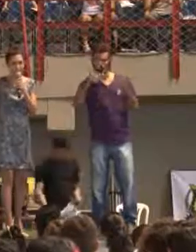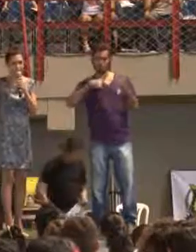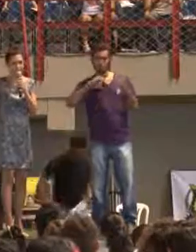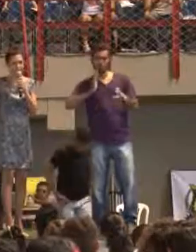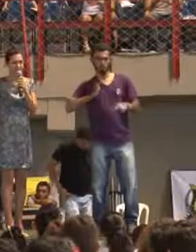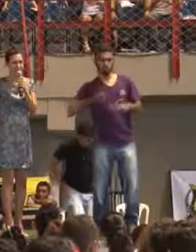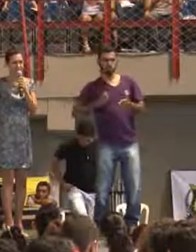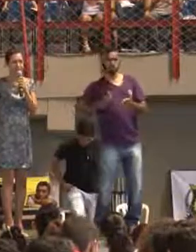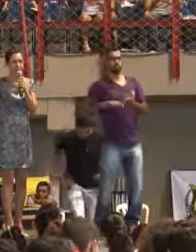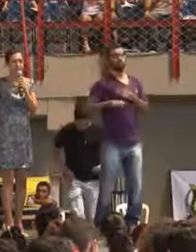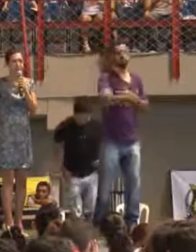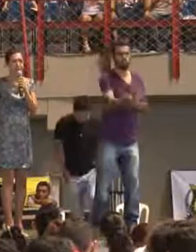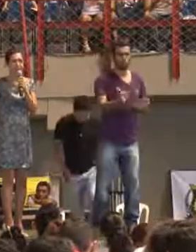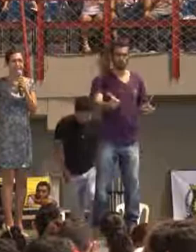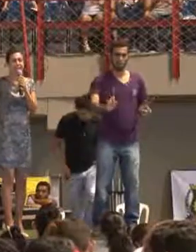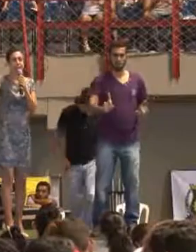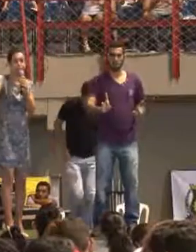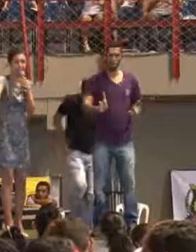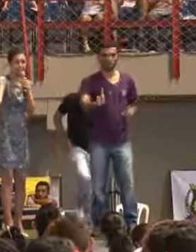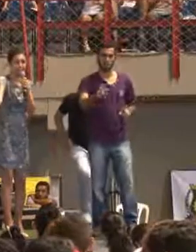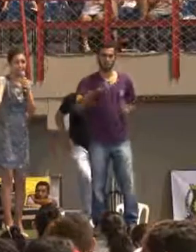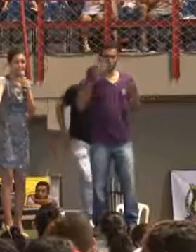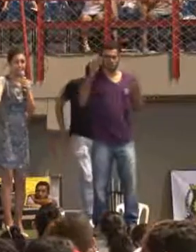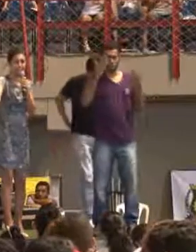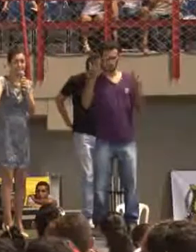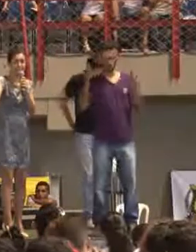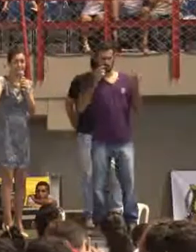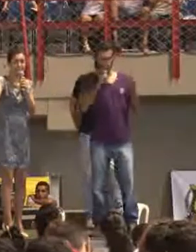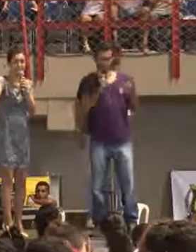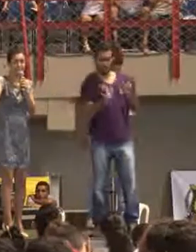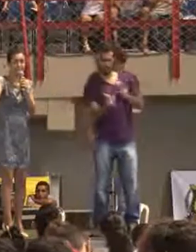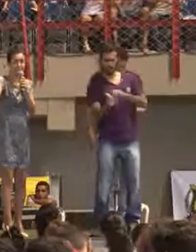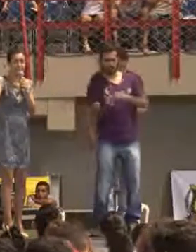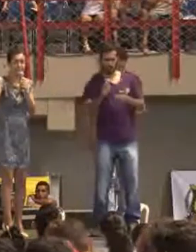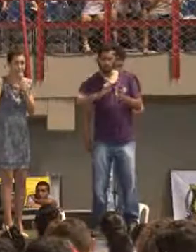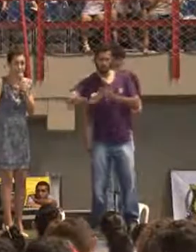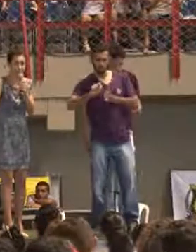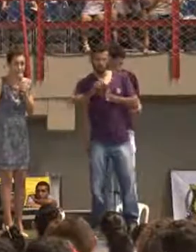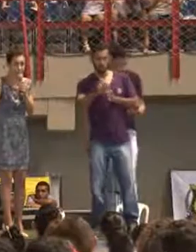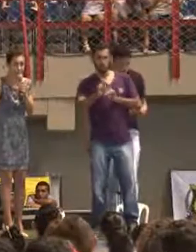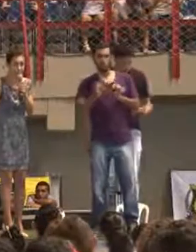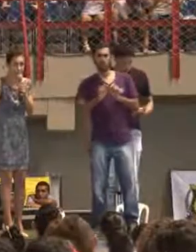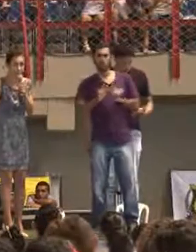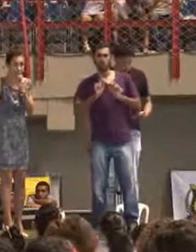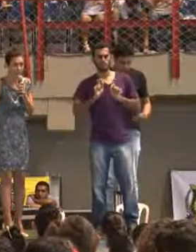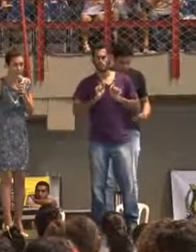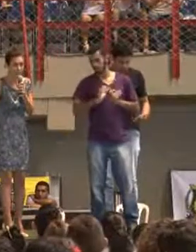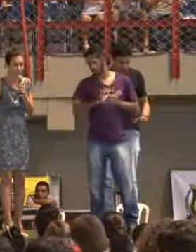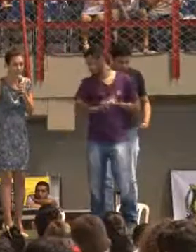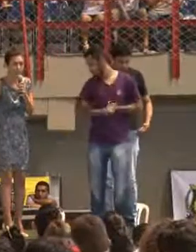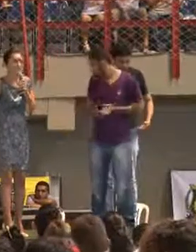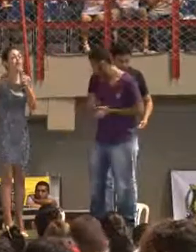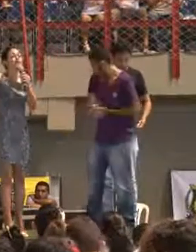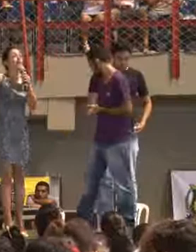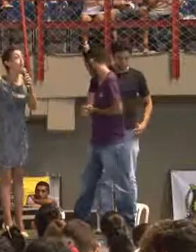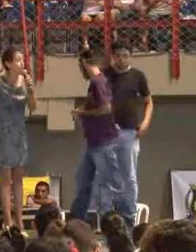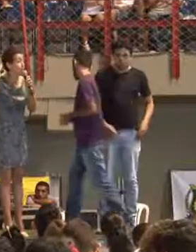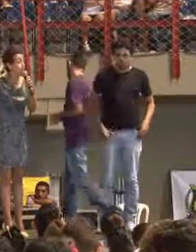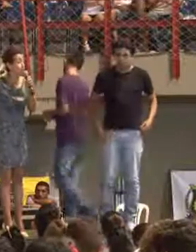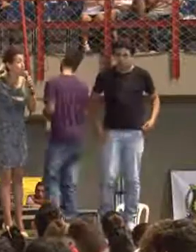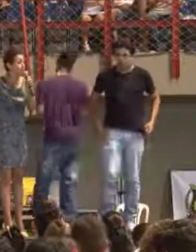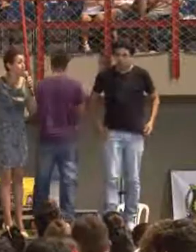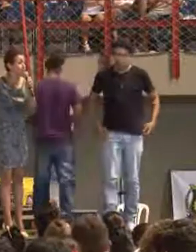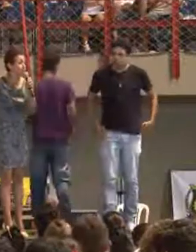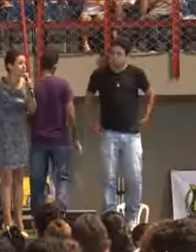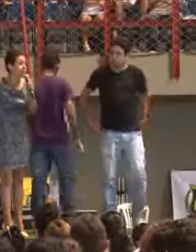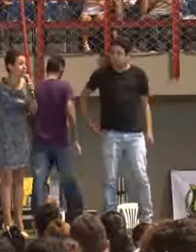Nunca. Tá certo? Na dúvida da palavra escrita, o que é que você tem que fazer? Eu